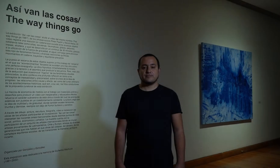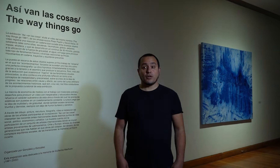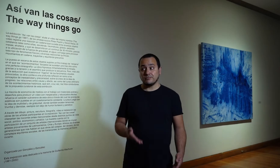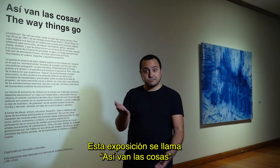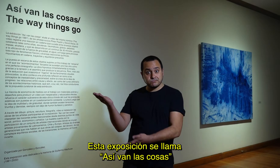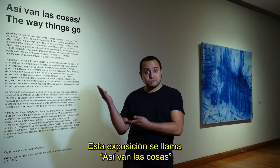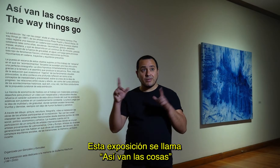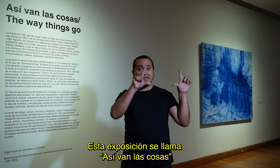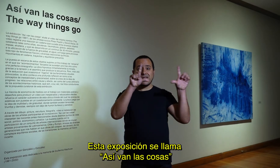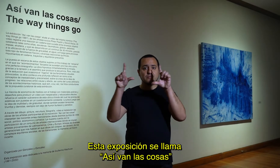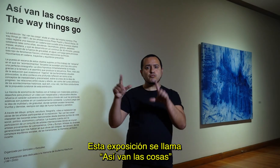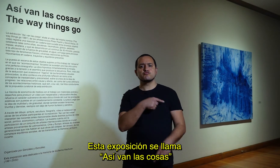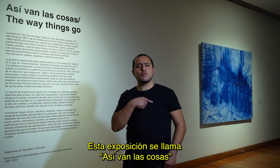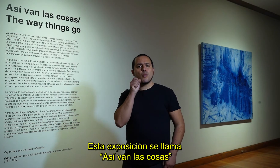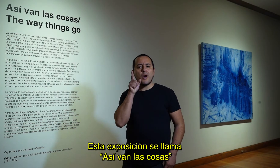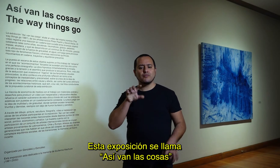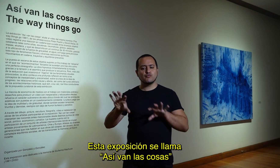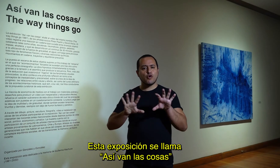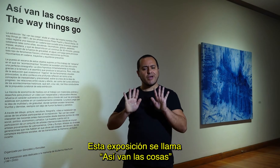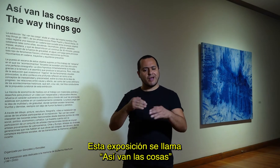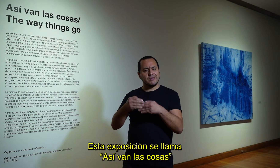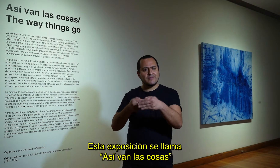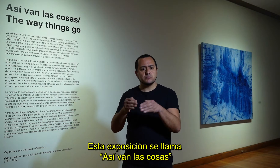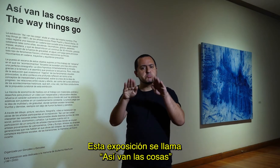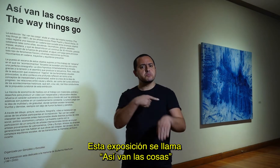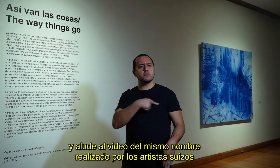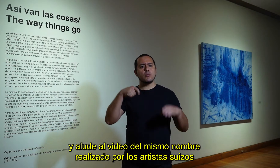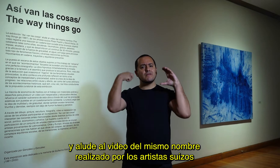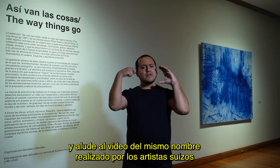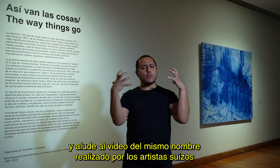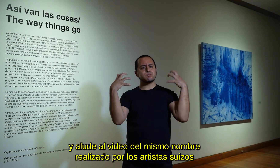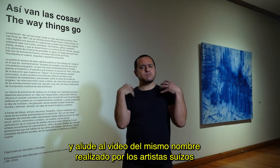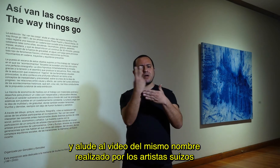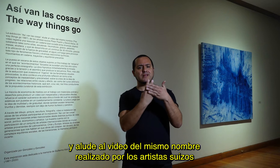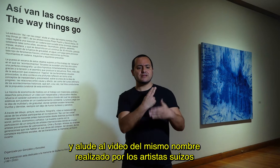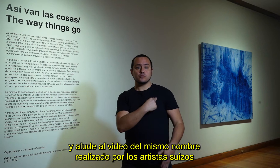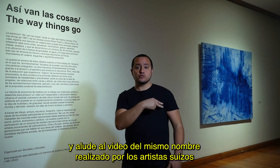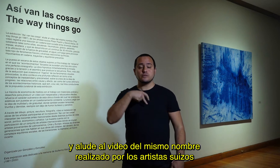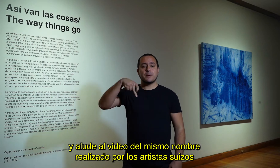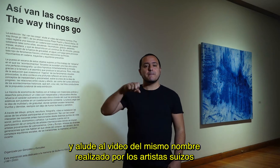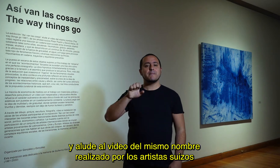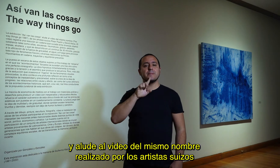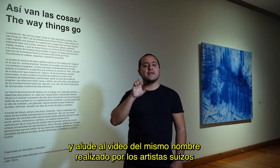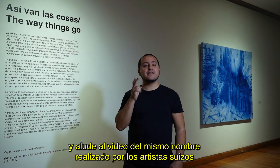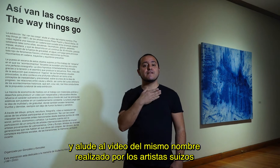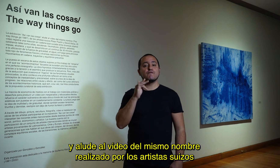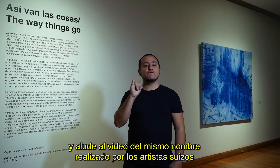Esta exposición se llama Así van las cosas y alude al video del mismo nombre realizado por los